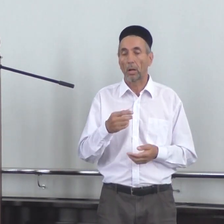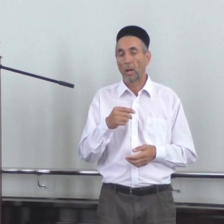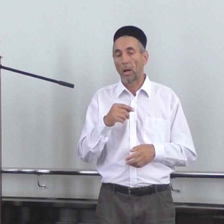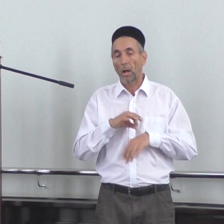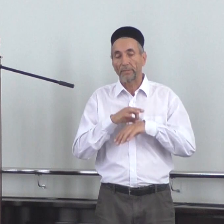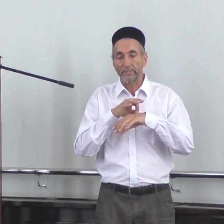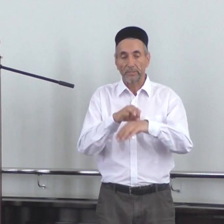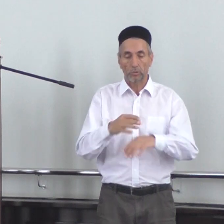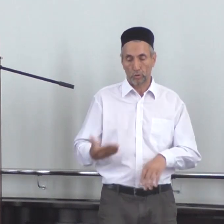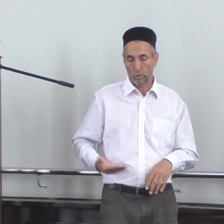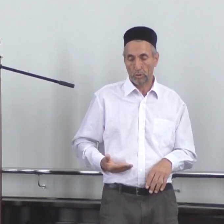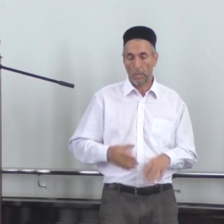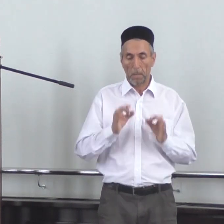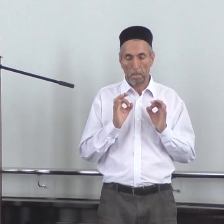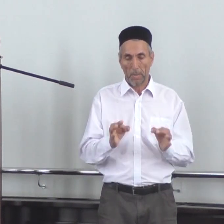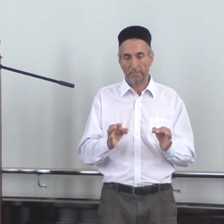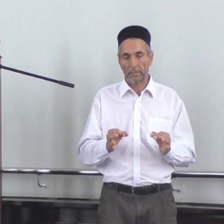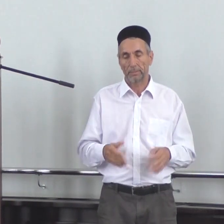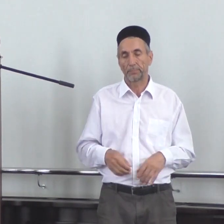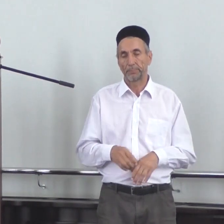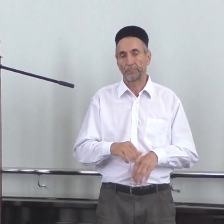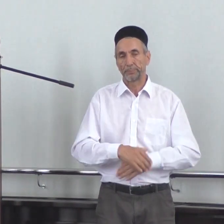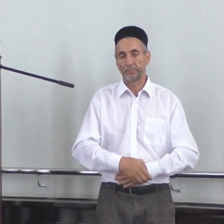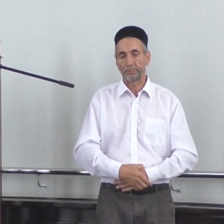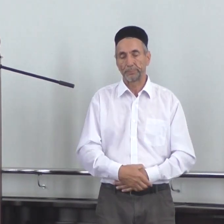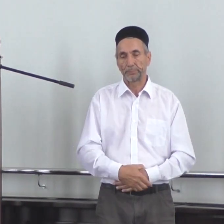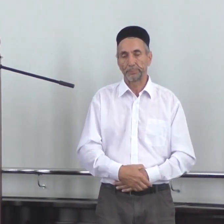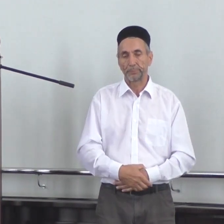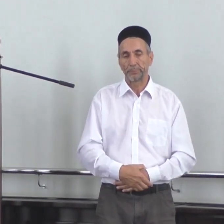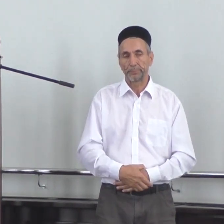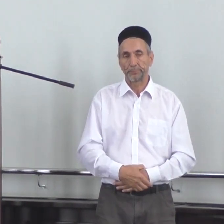алып барган вакытта дөрес итеп. Менә